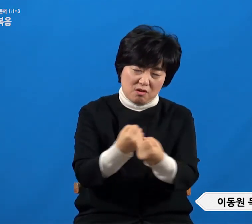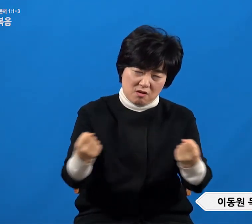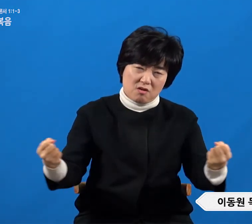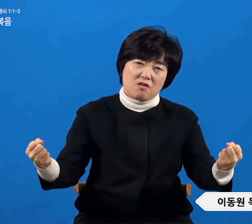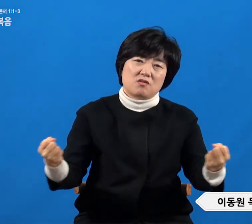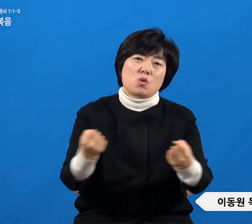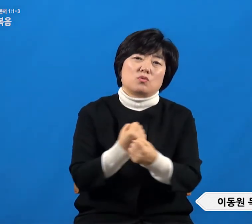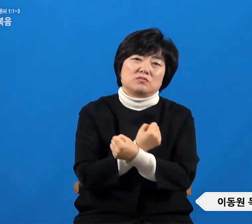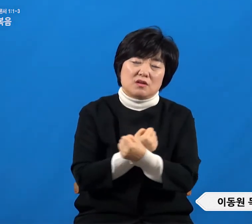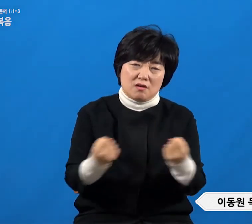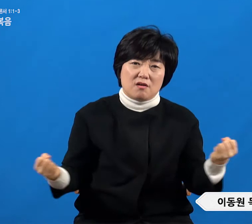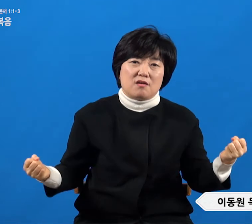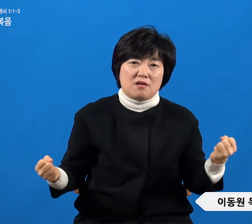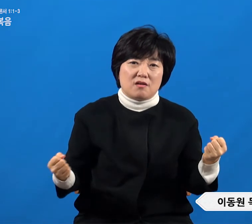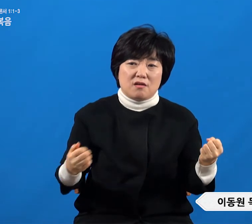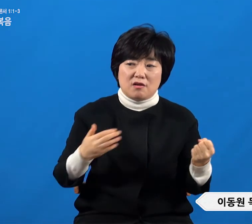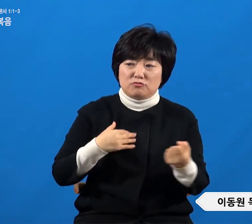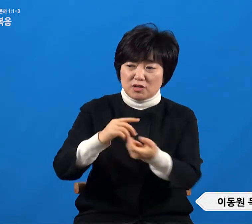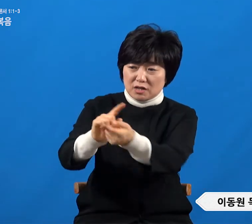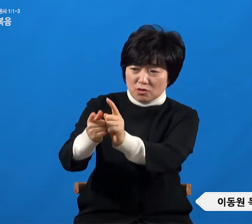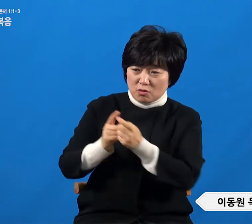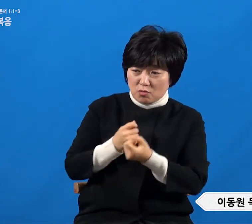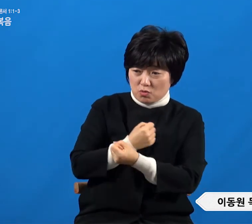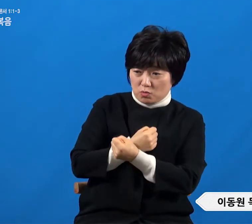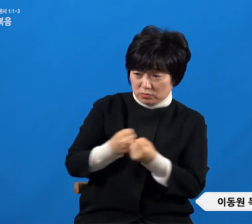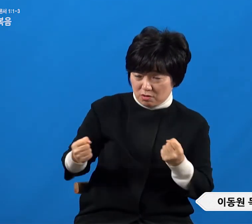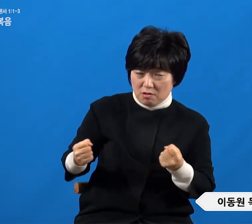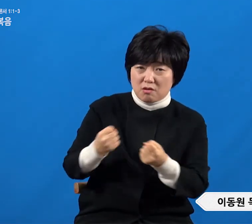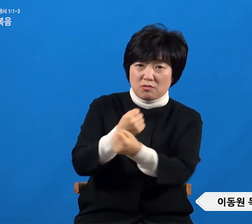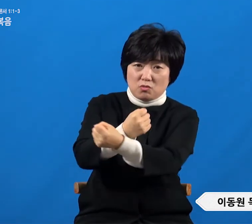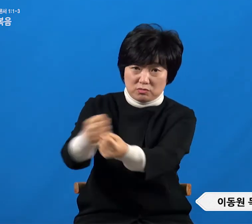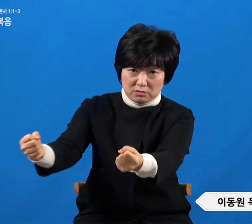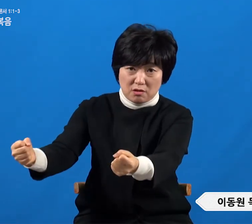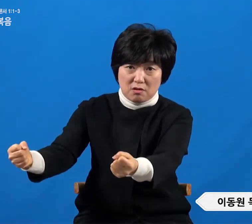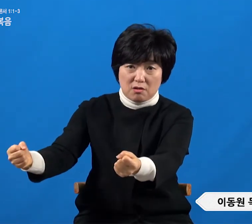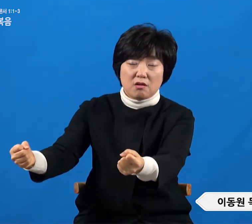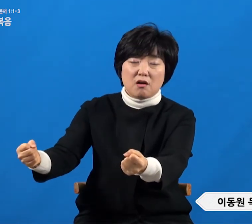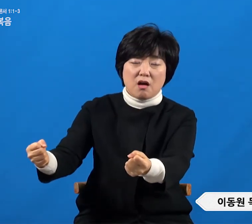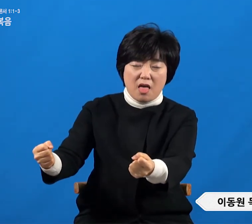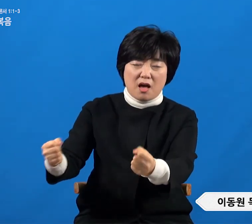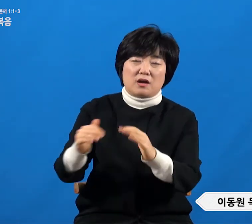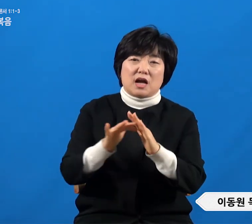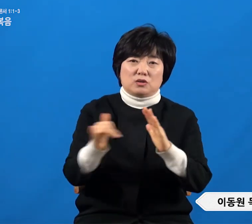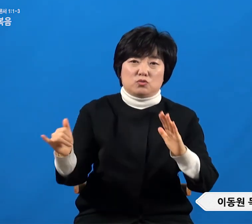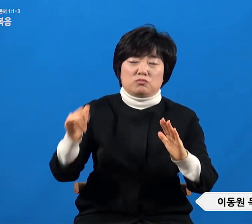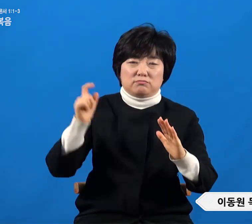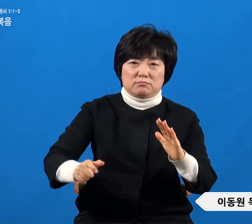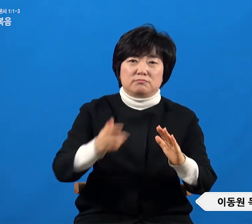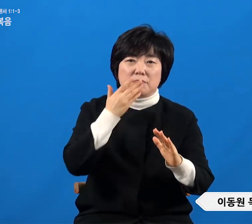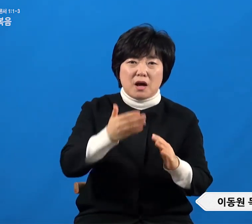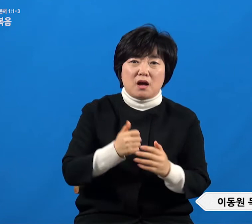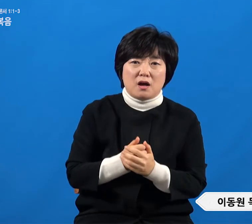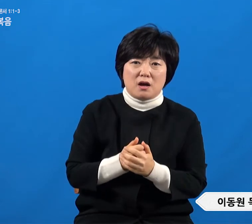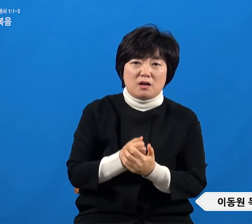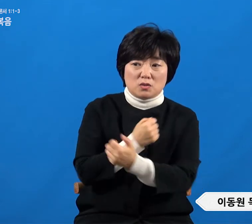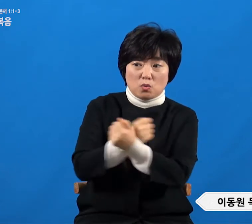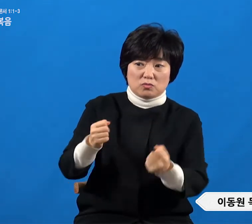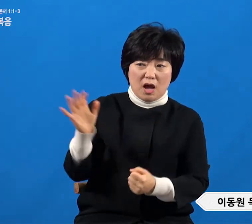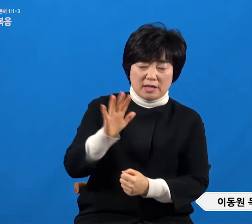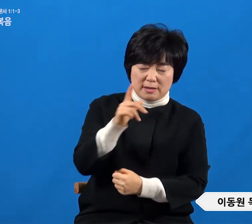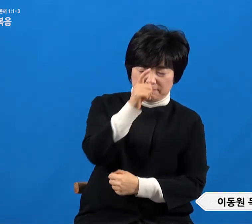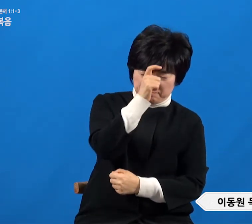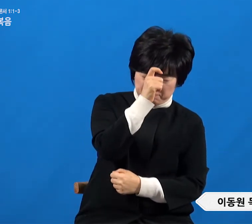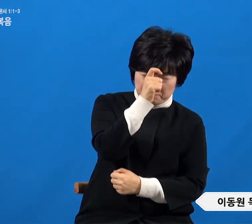용서. 우리가 서로 용서하는 것을 배우지 못한다면 가족으로 머물 수 없는 것입니다. 깨지는 가정.